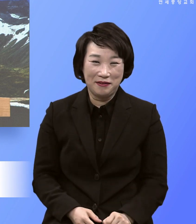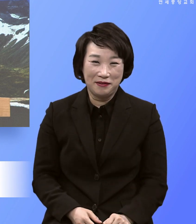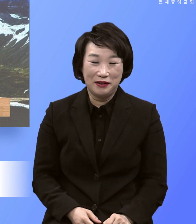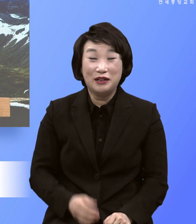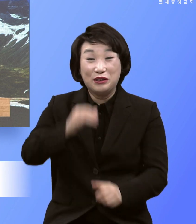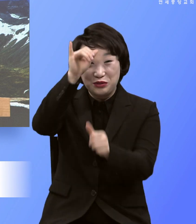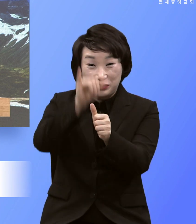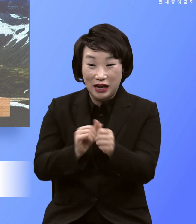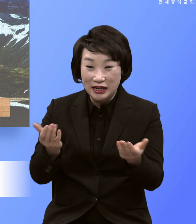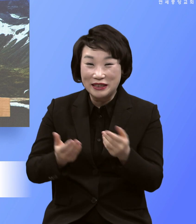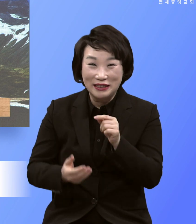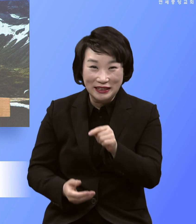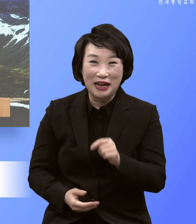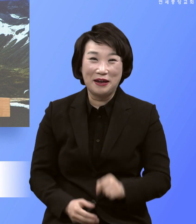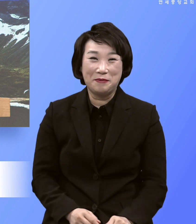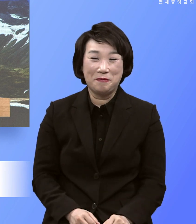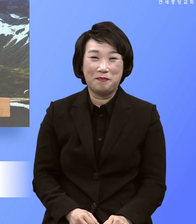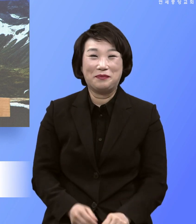충성이요.